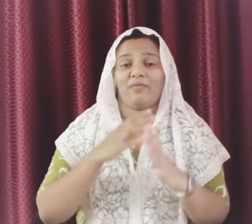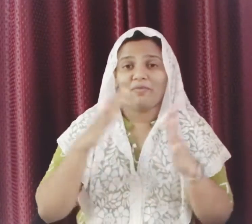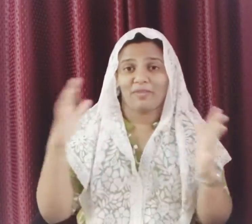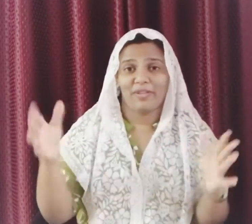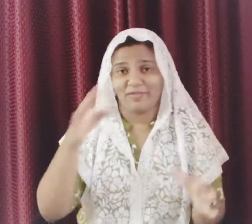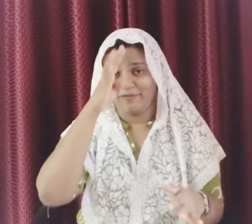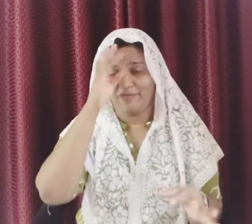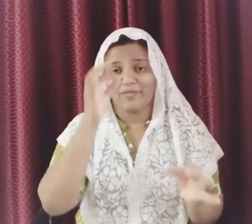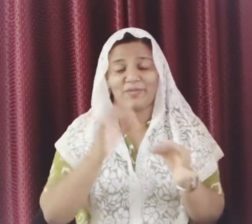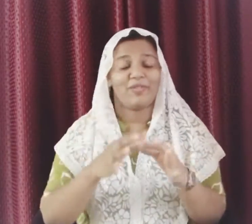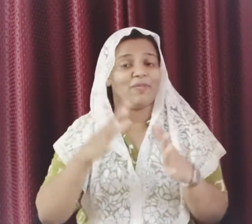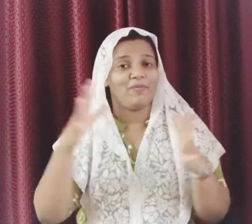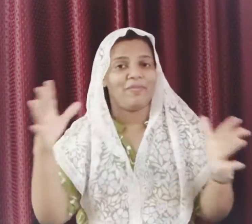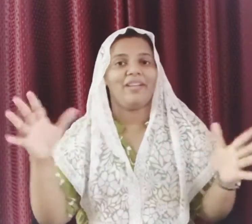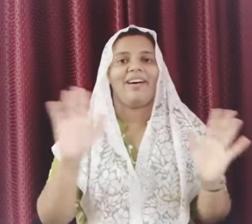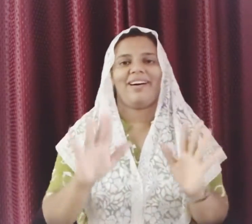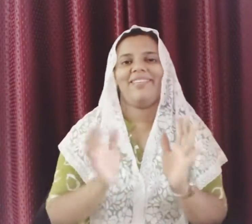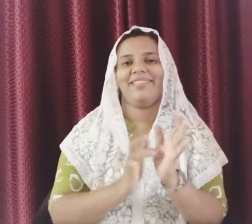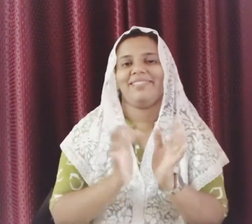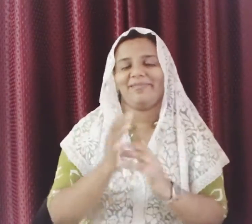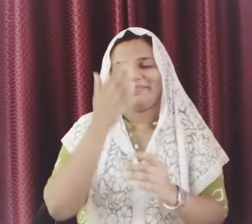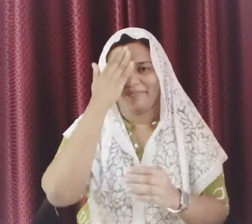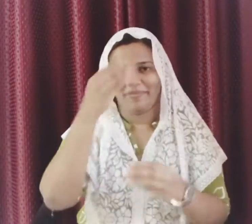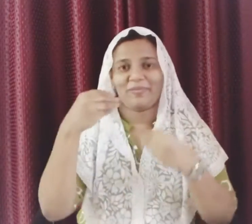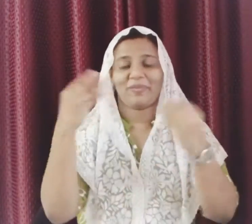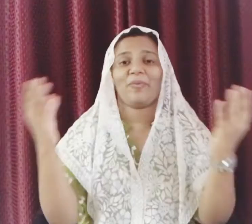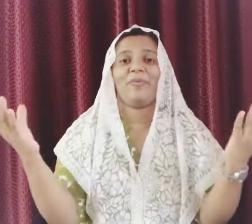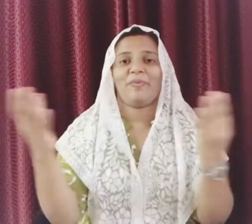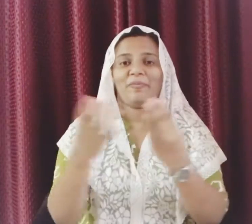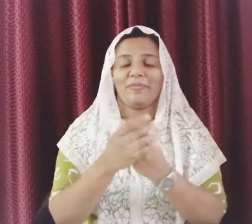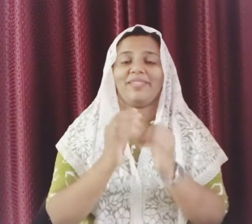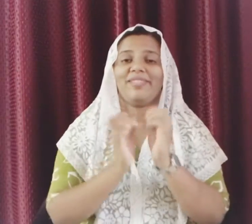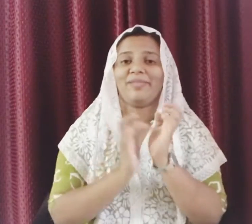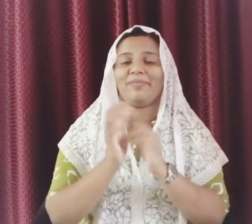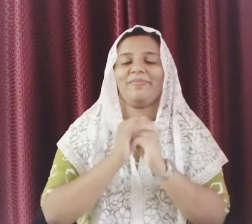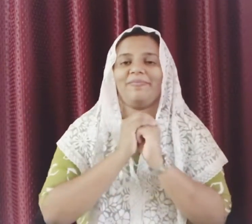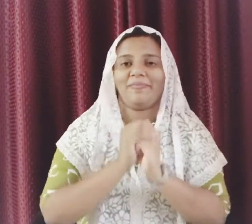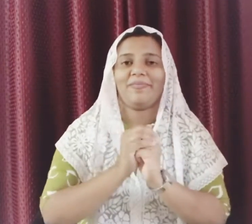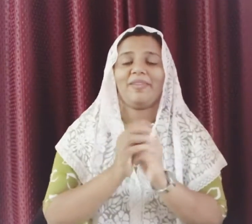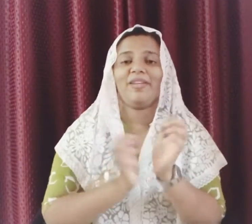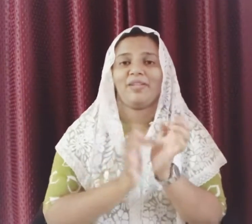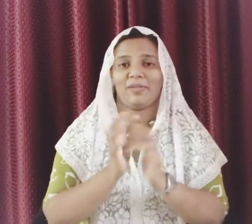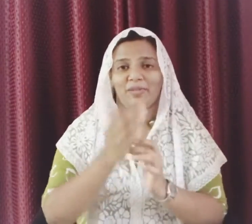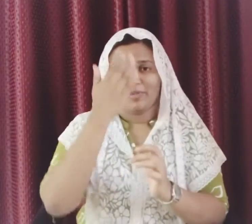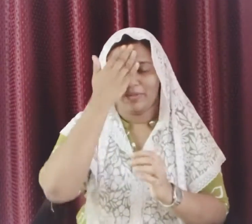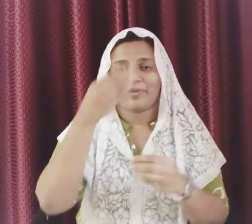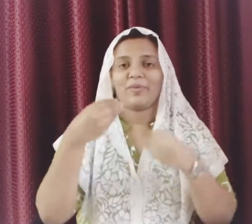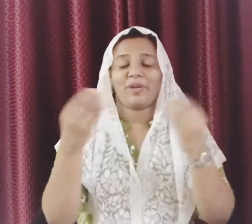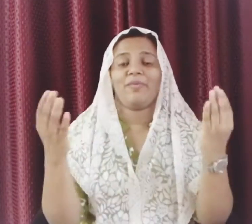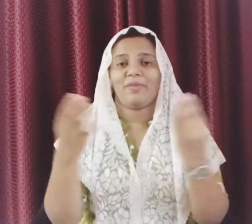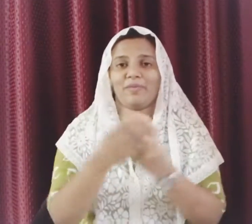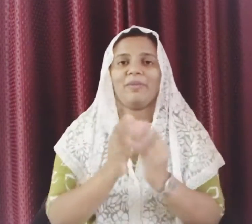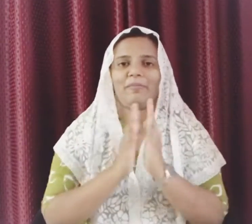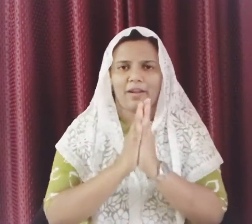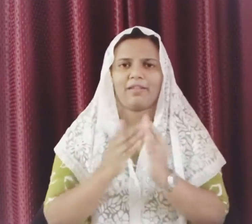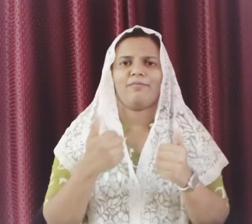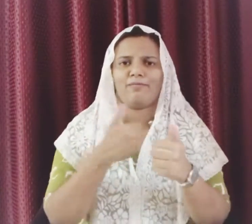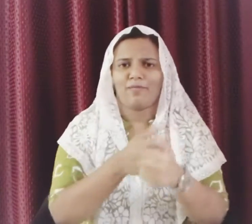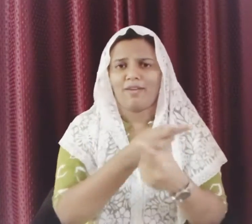വിശ്വസ്തത വലുതാകിയാൽ നമുക്ക് സ്തോത്രം പറയാം, ഒരുമിച്ച് കർത്താവിനെ ആരാധിക്കാം. ആമേൻ. ഒരുമിച്ച് കർത്താവിനെ സ്തോത്രം ചെയ്യാം. ഒരുമിച്ച് നമ്മൾ പ്രാർത്ഥിക്കാൻ പോകും. എല്ലാവരും